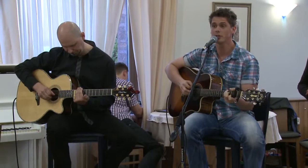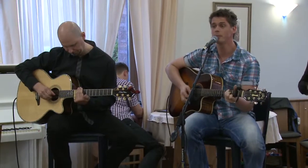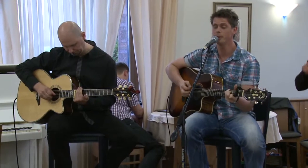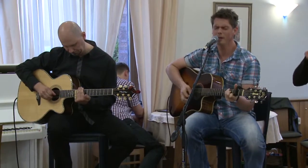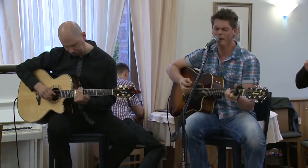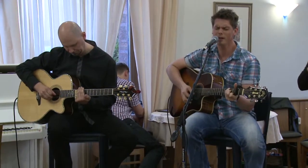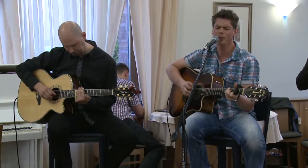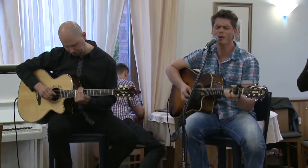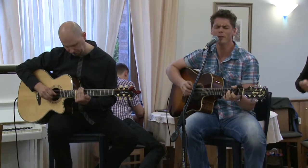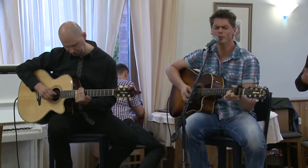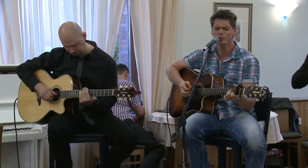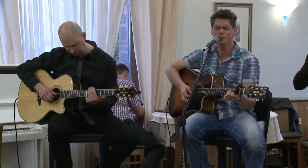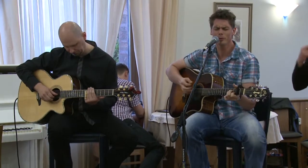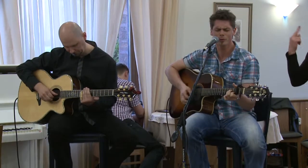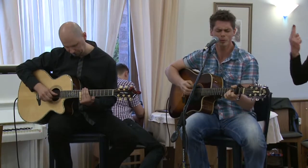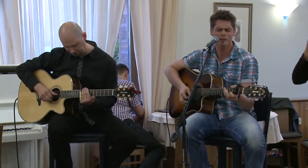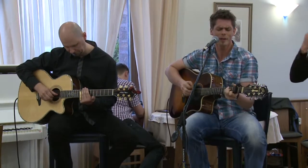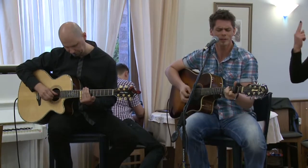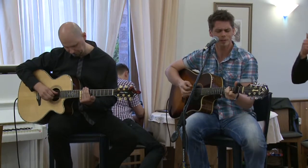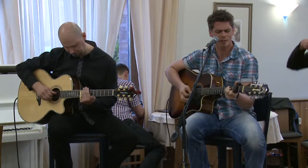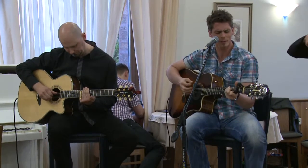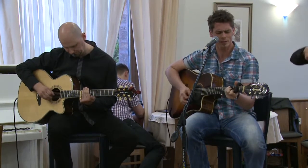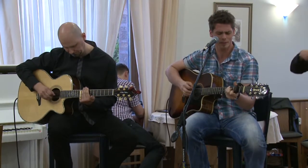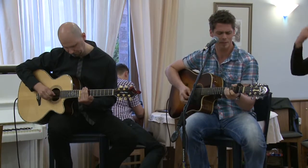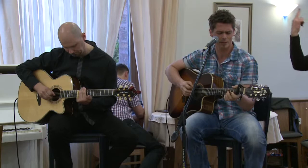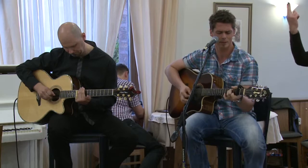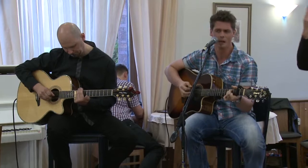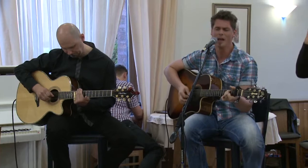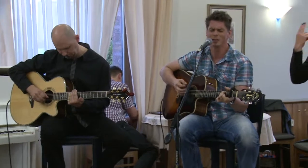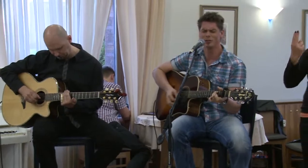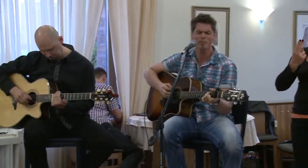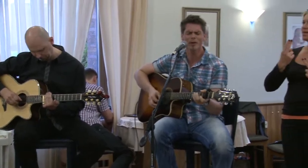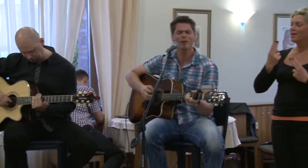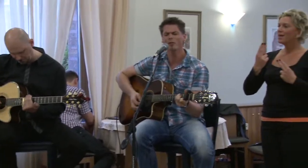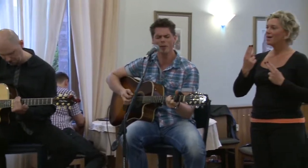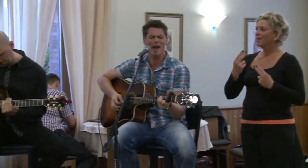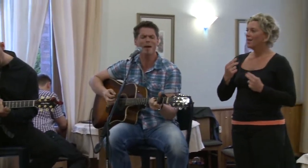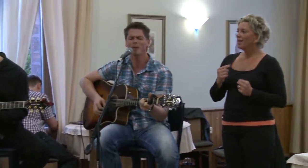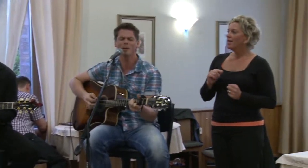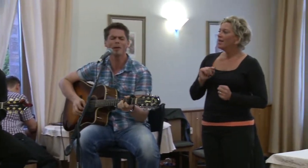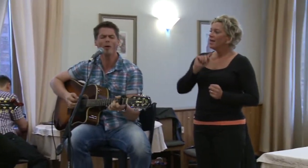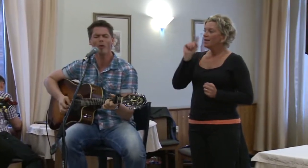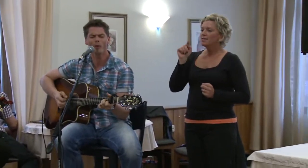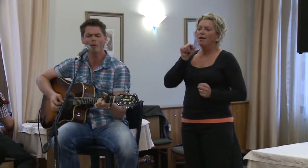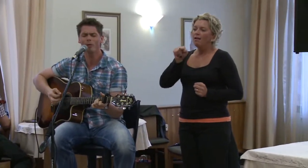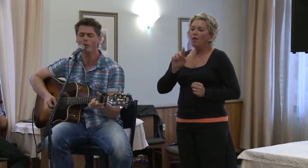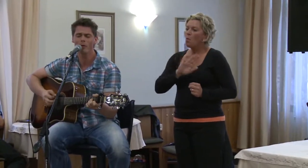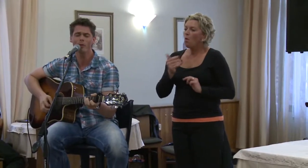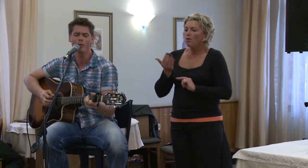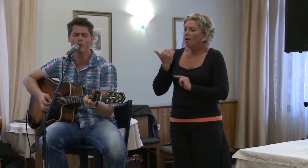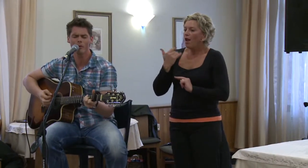Danes zapihal je južni veter, zime kot ne bi bilo.